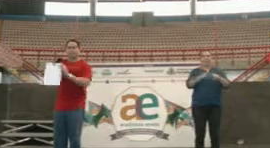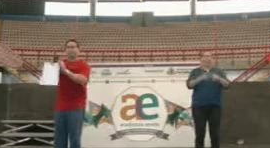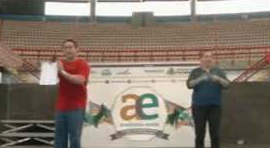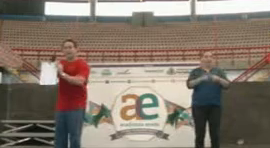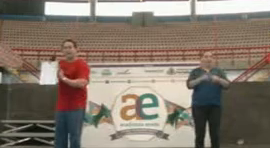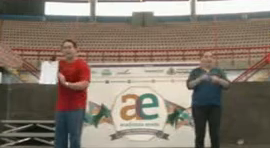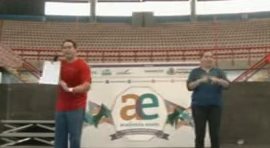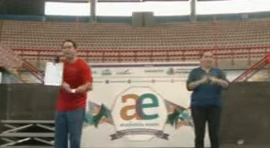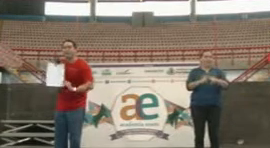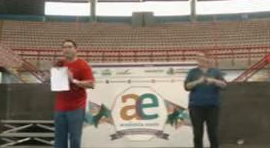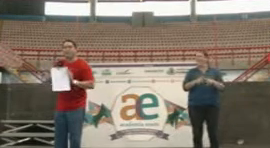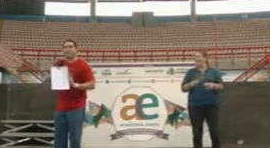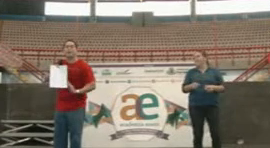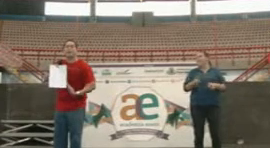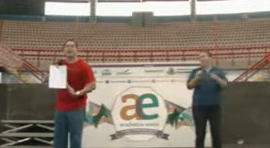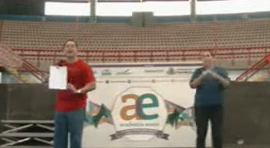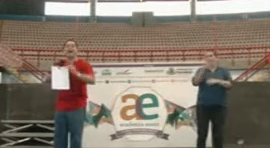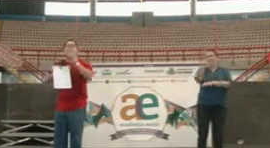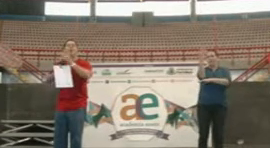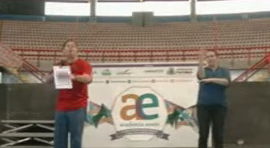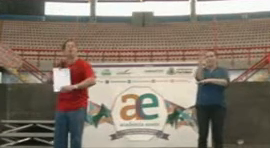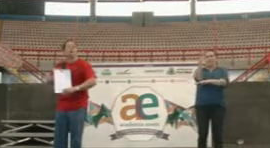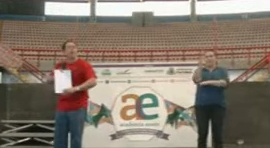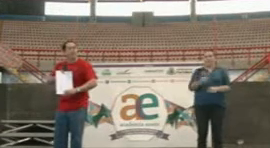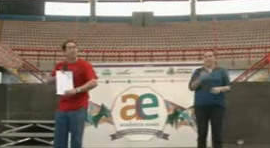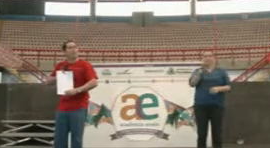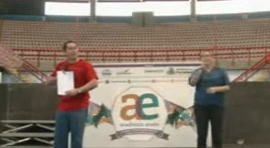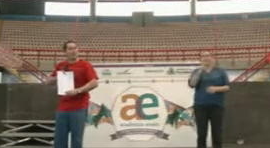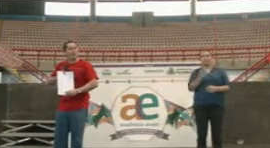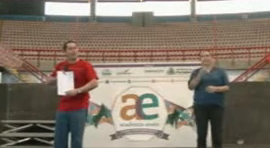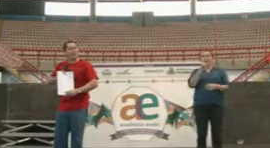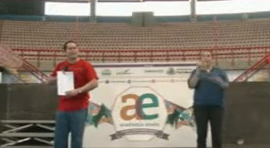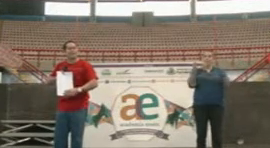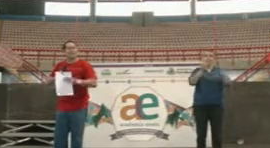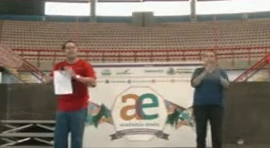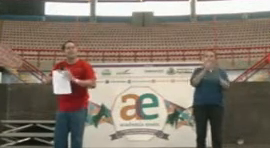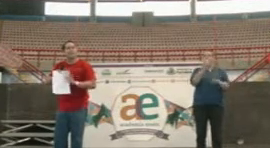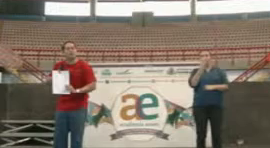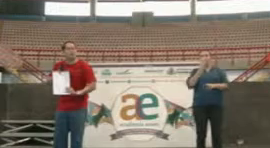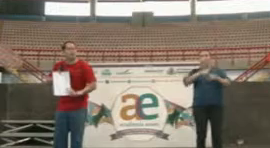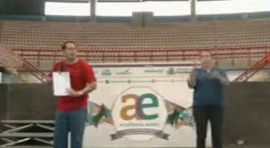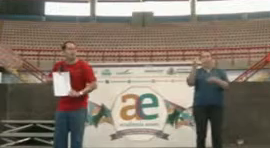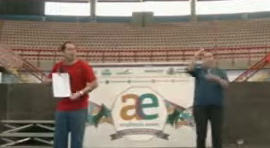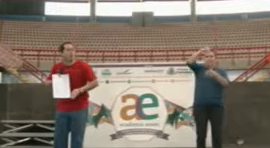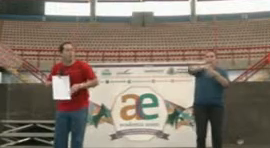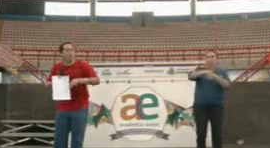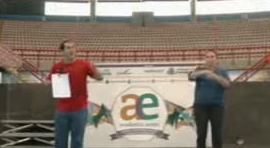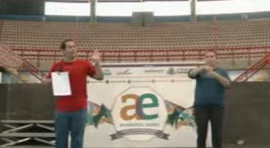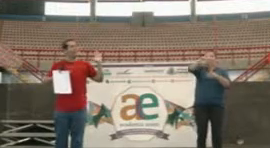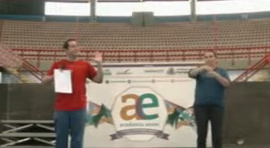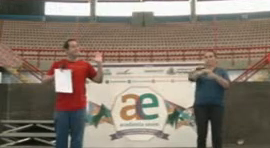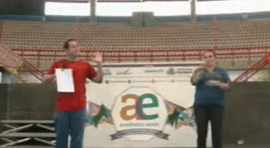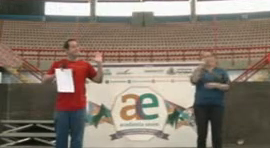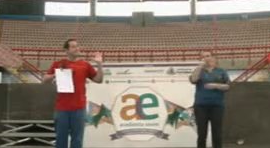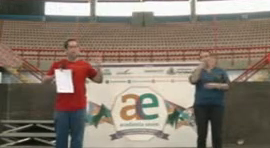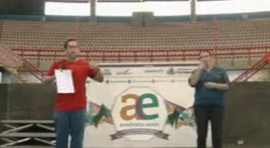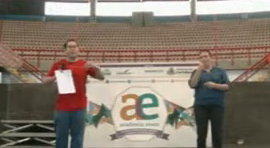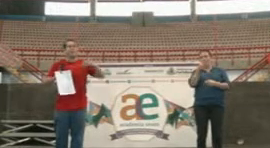porta é feita por uma madeira que não é nobre. A porta até é boa, a madeira, mas dentro não é só um